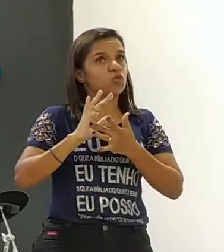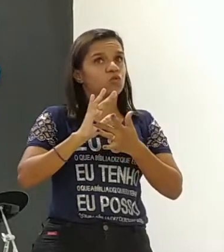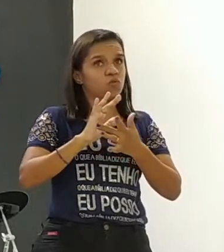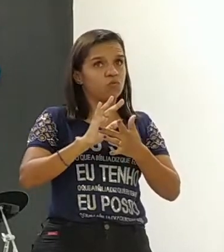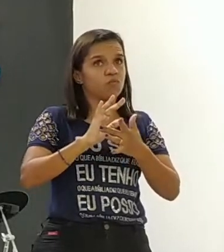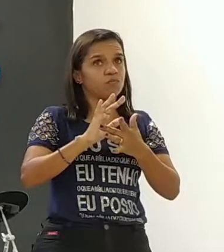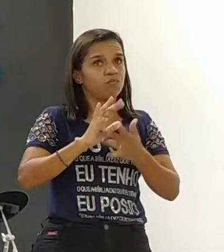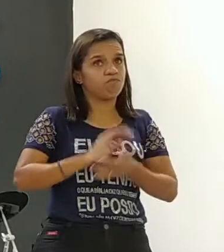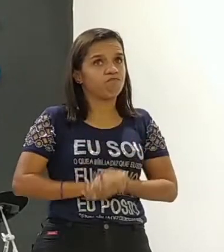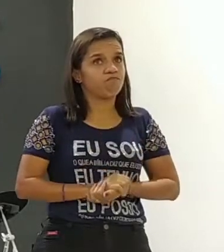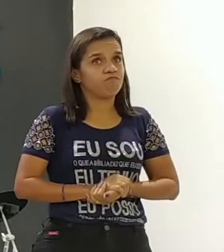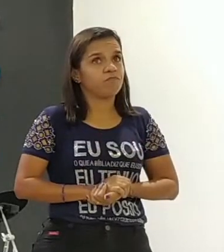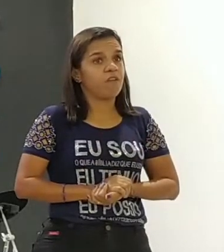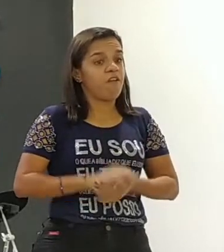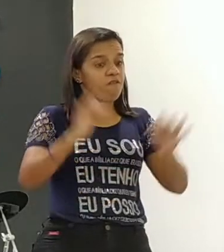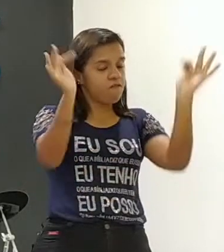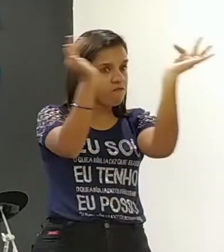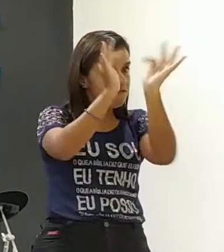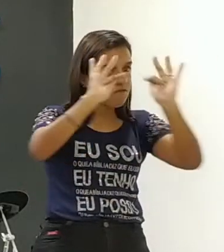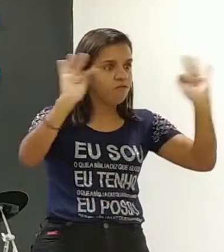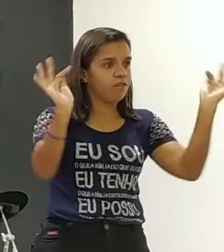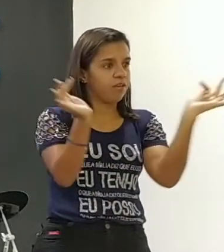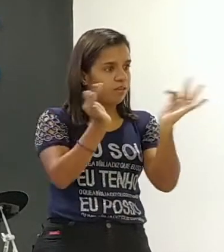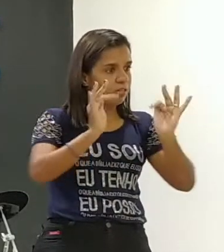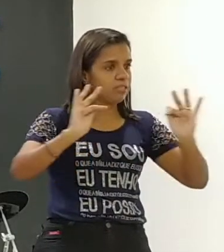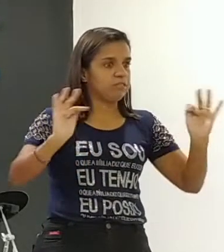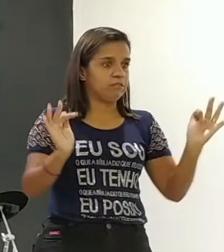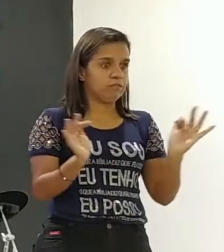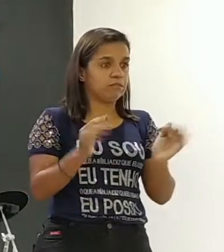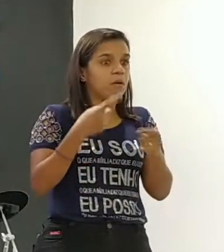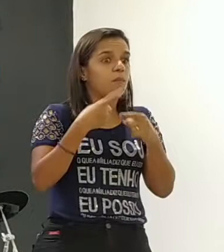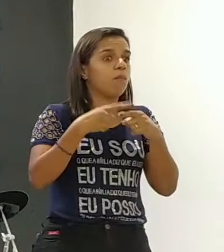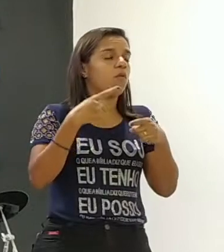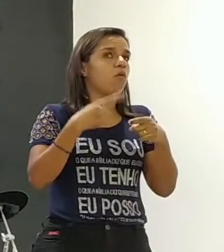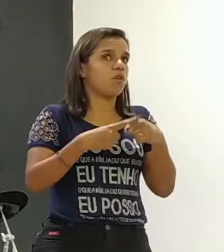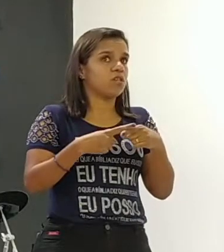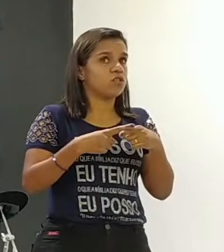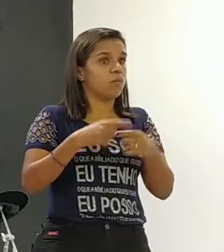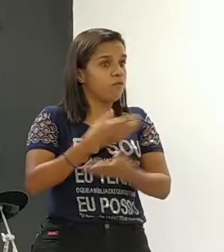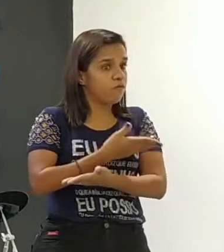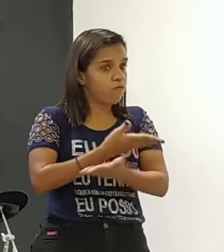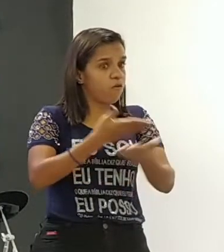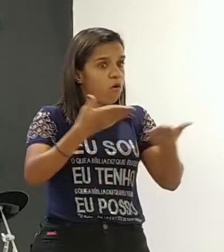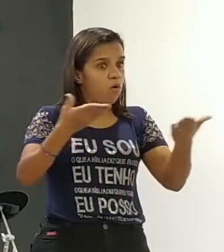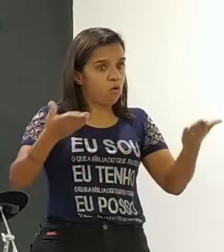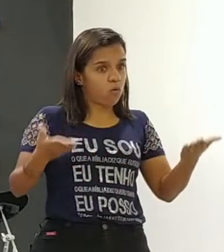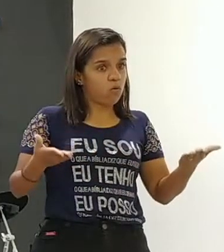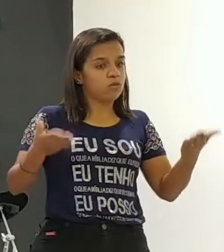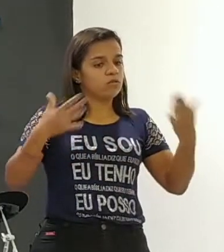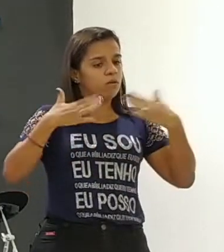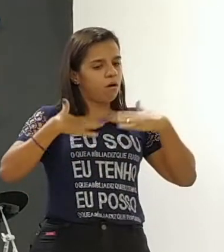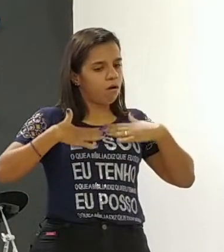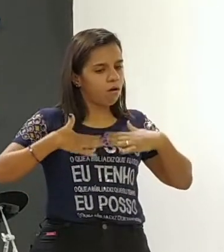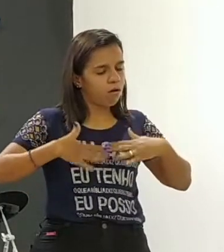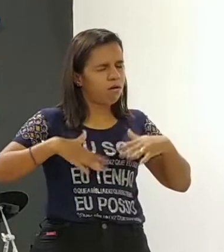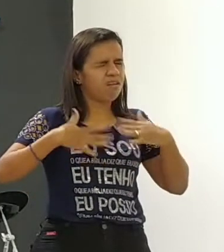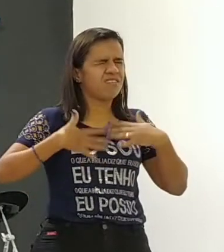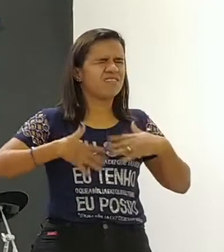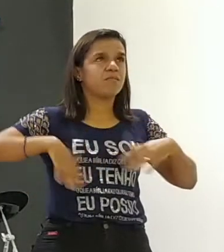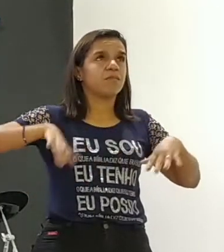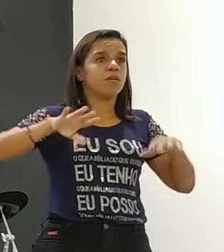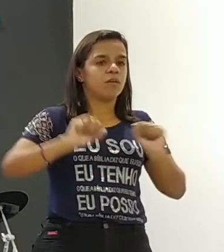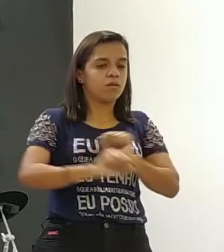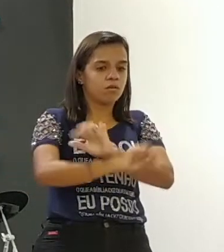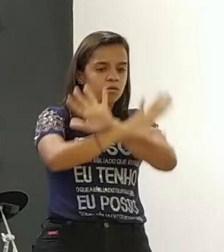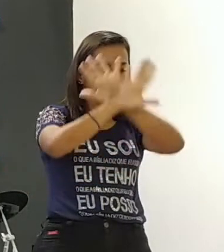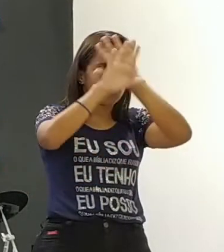vituperados, bem-aventurados sois, porque sobre vós repousa o Espírito da glória e de